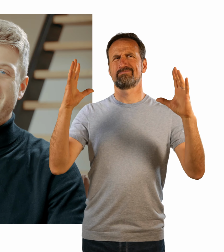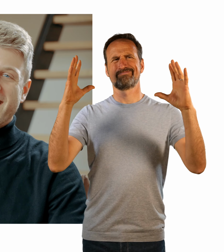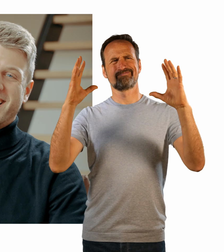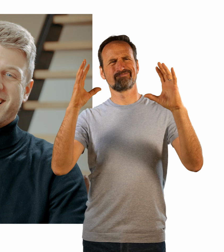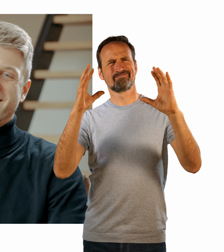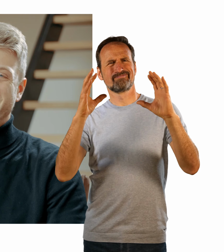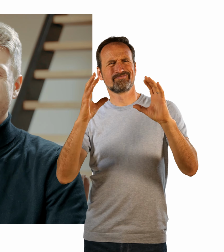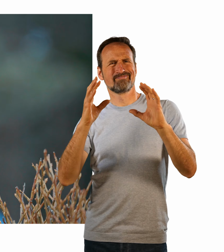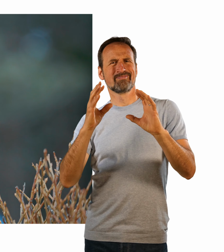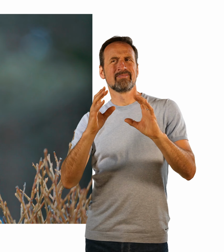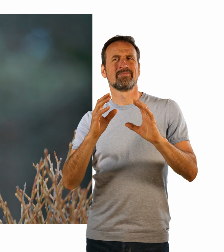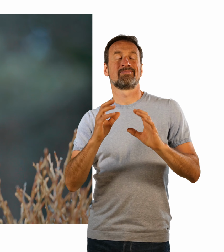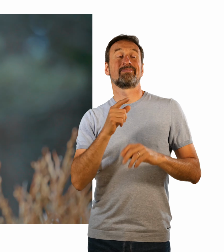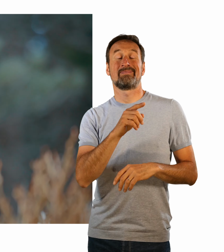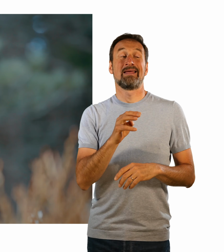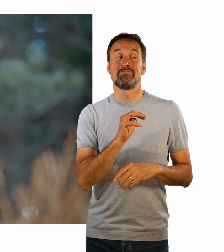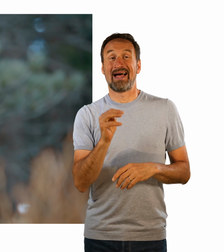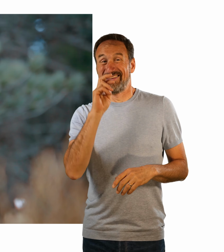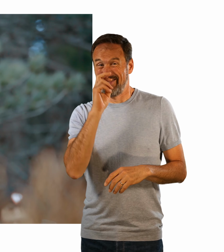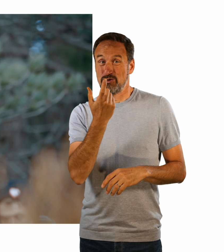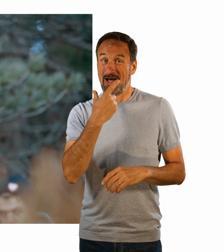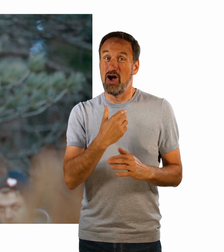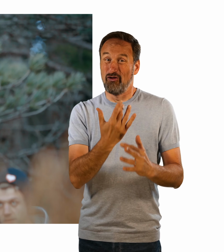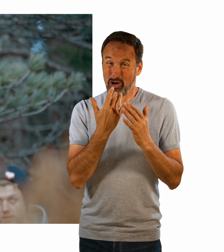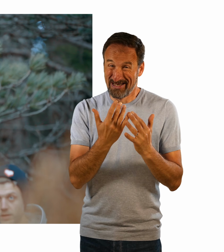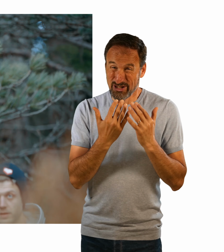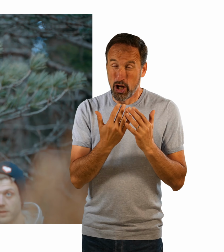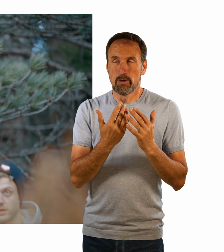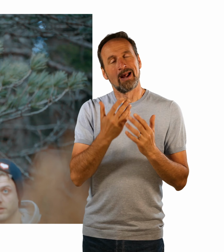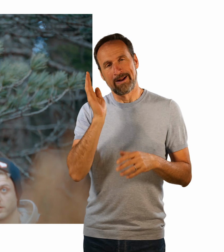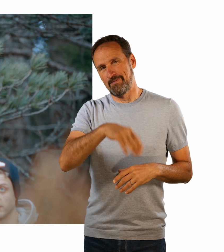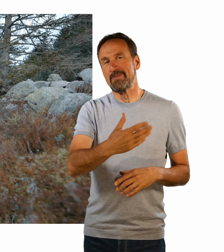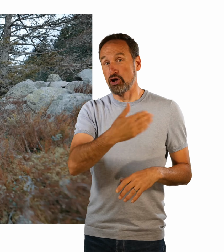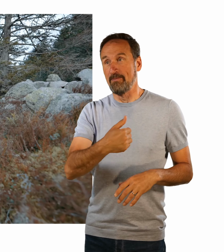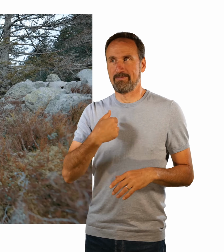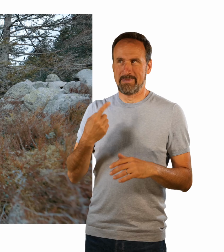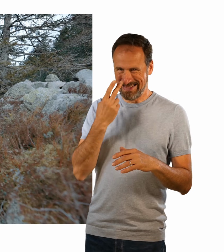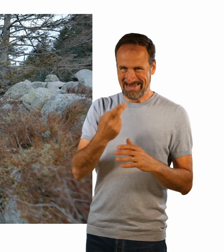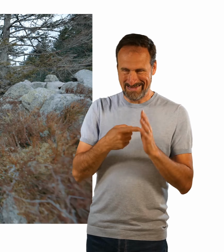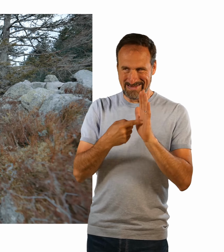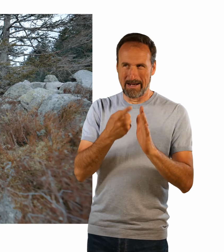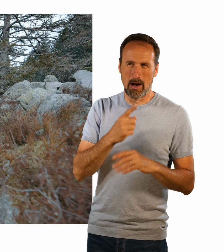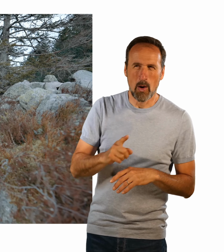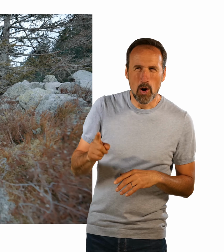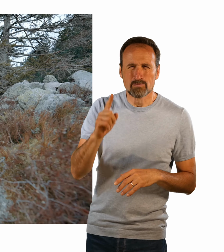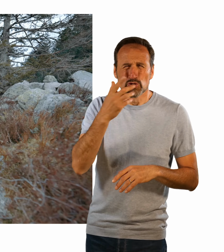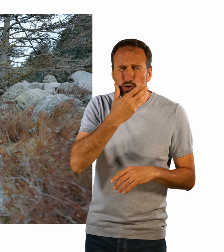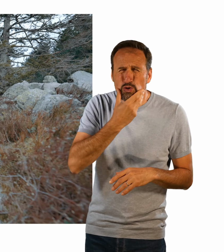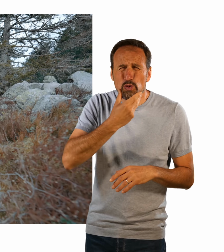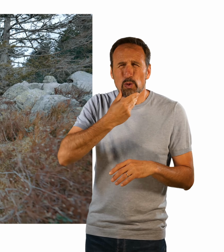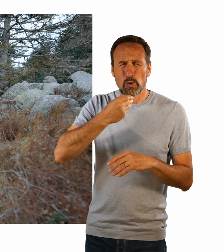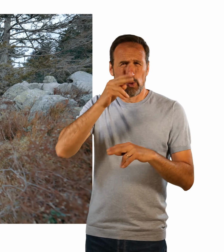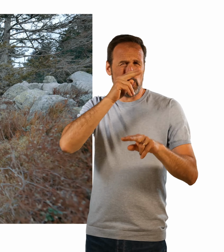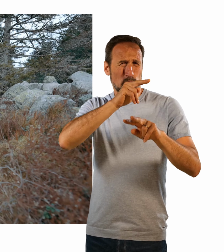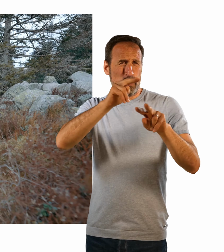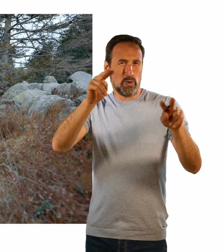hat nicht nachgelassen. Also hat er gesagt, komm, ich zeig dir einen richtig tollen Spot hier in der Gegend. Dann sind wir den Berg hochgelaufen.